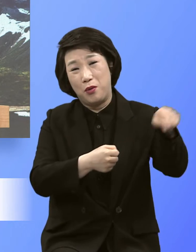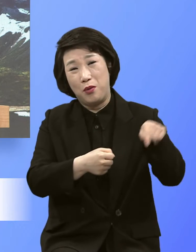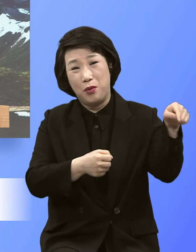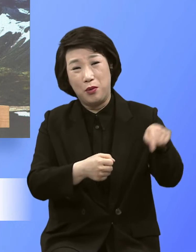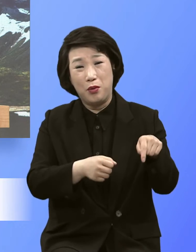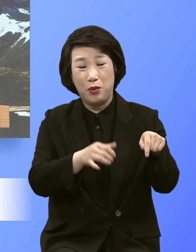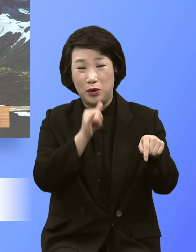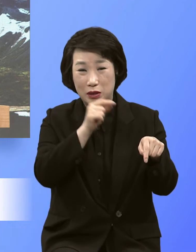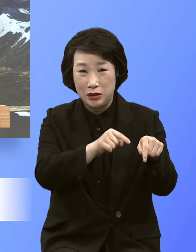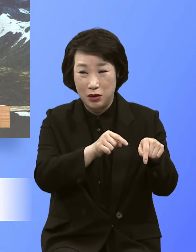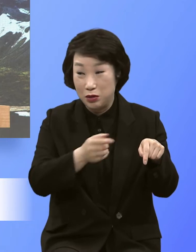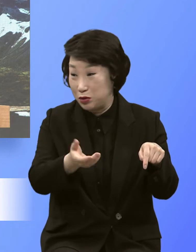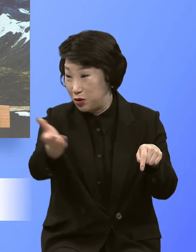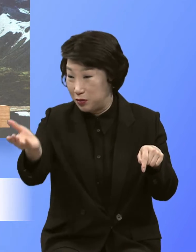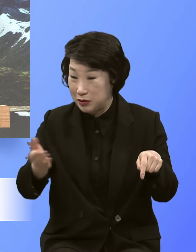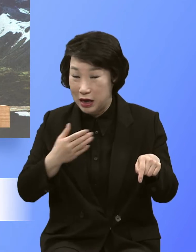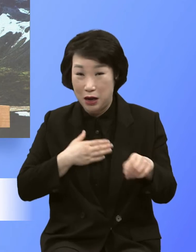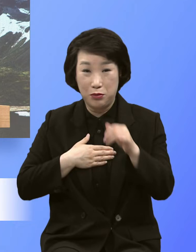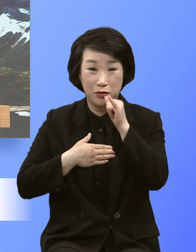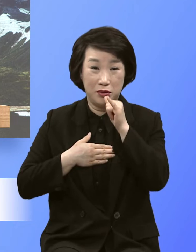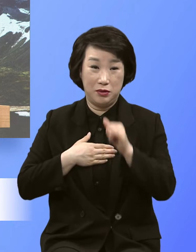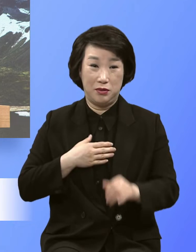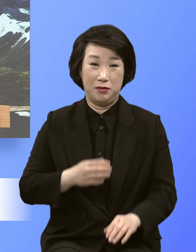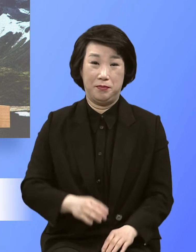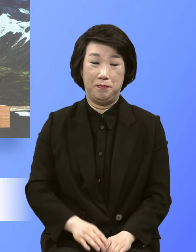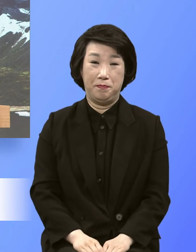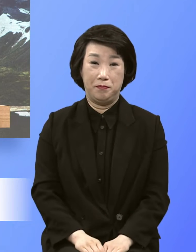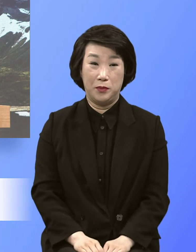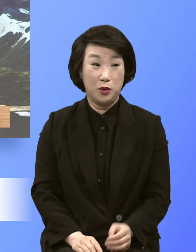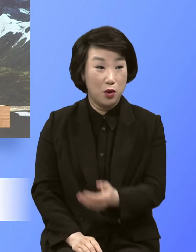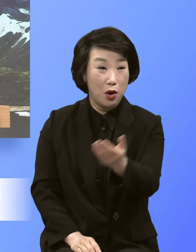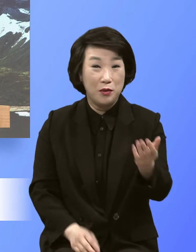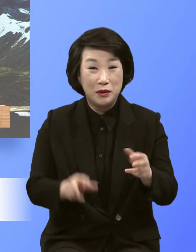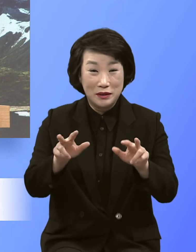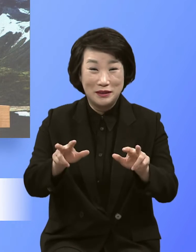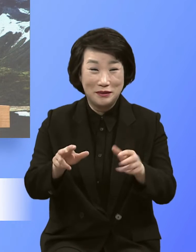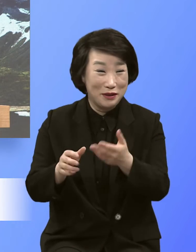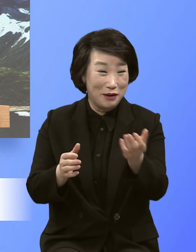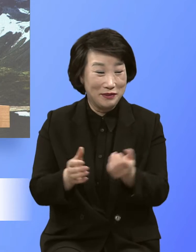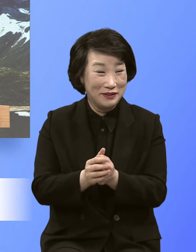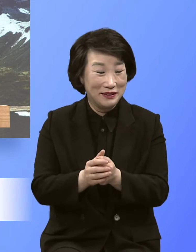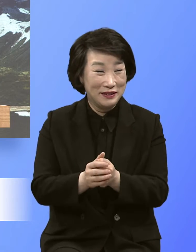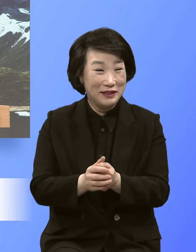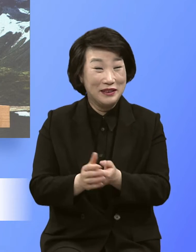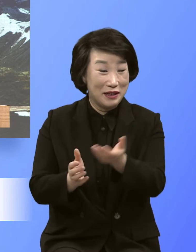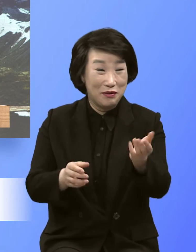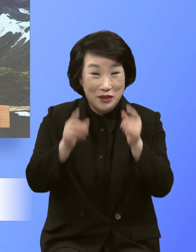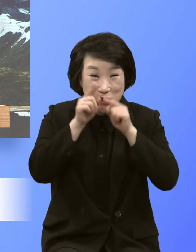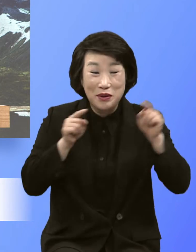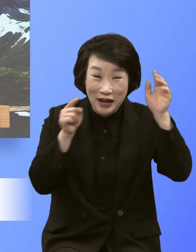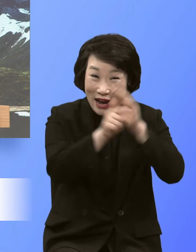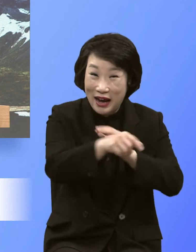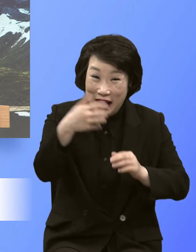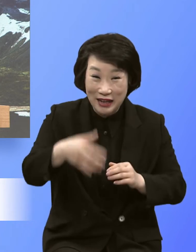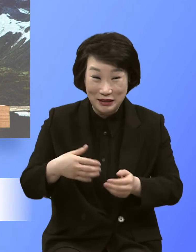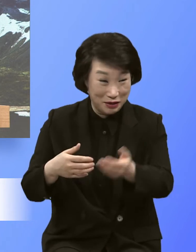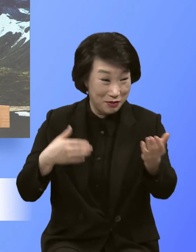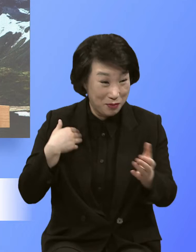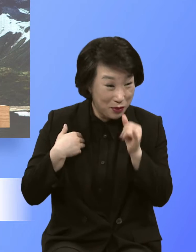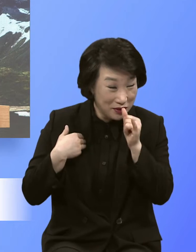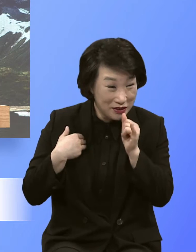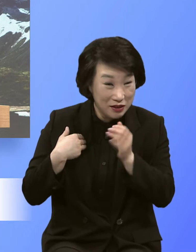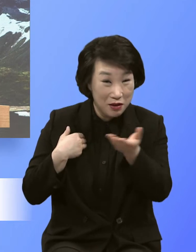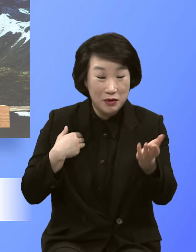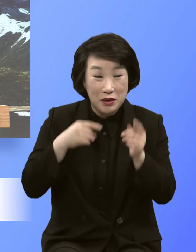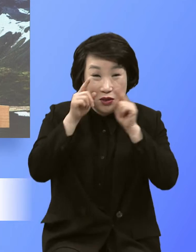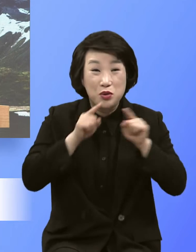사실 여러분이 잘 알고 있습니다. 여러분 아직 지옥 안 가봐서 모르죠. 지옥